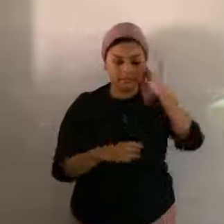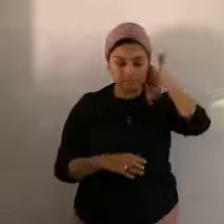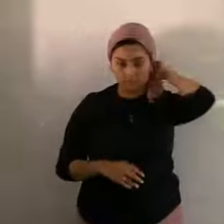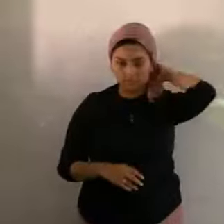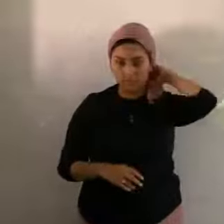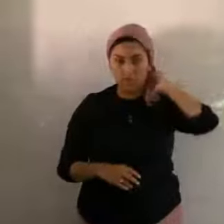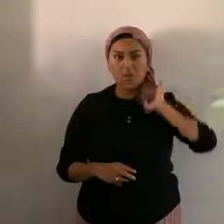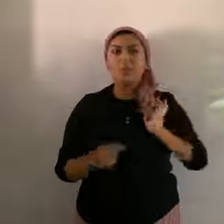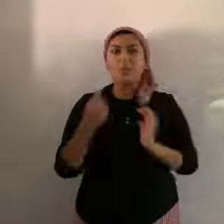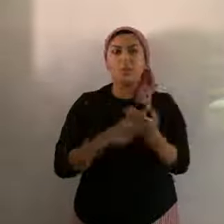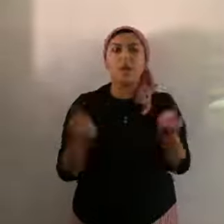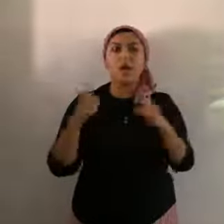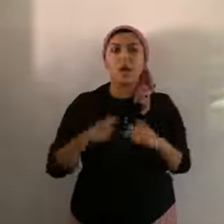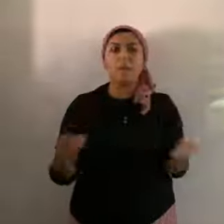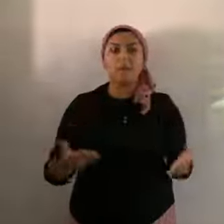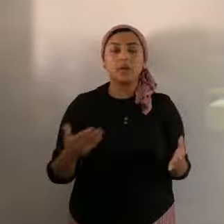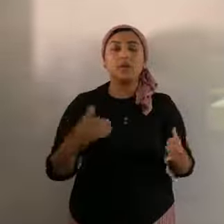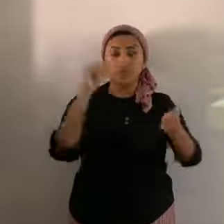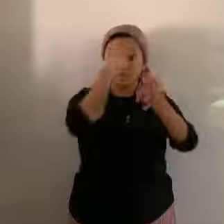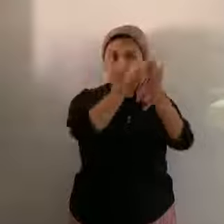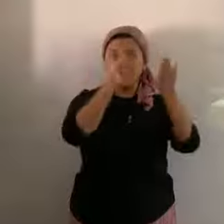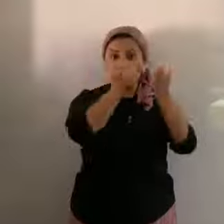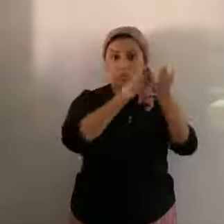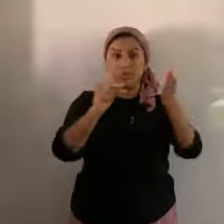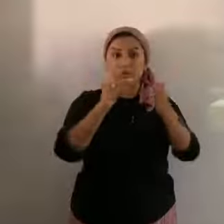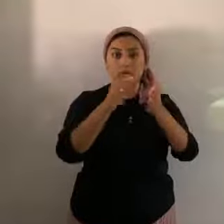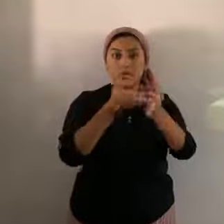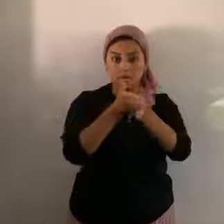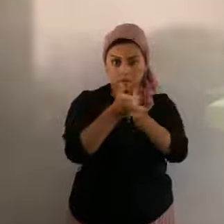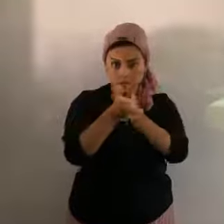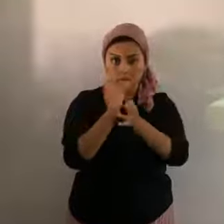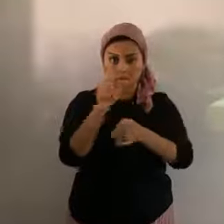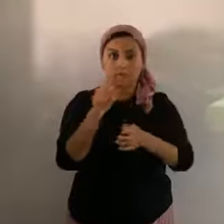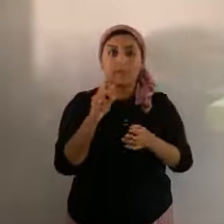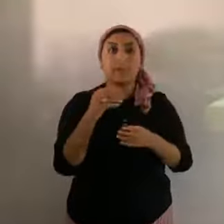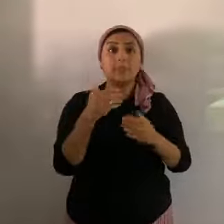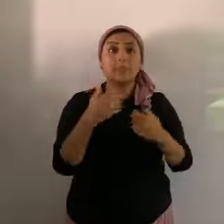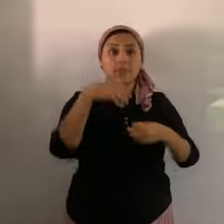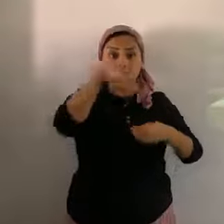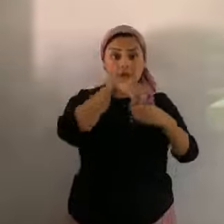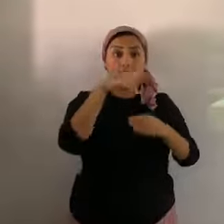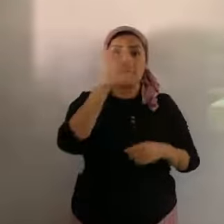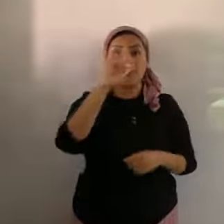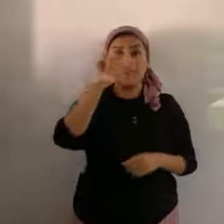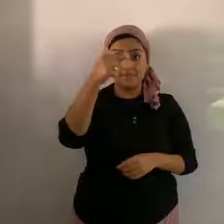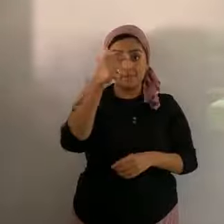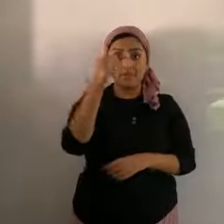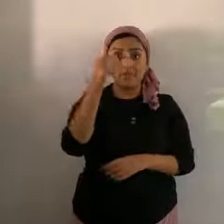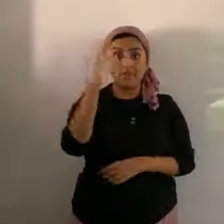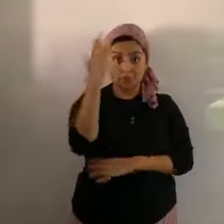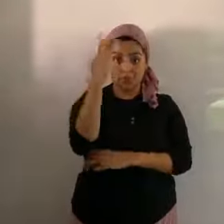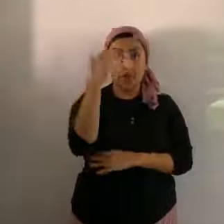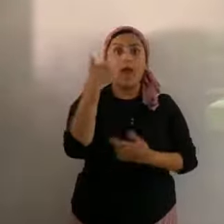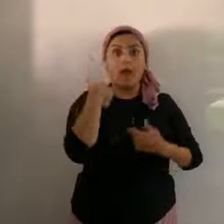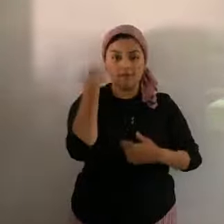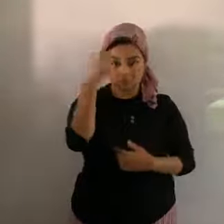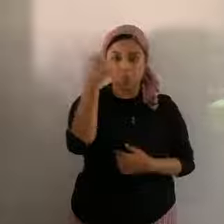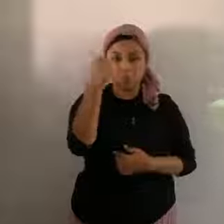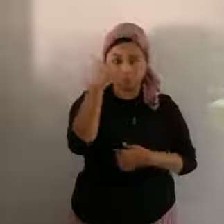¿qué es lo que sucede aquí? Vamos a ir detallando. Tenía follaje verde, pero